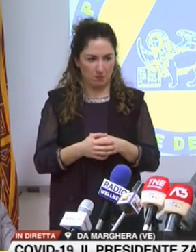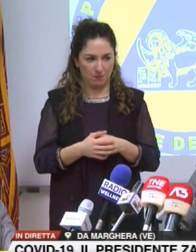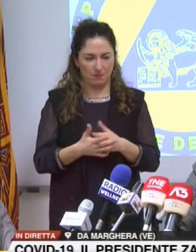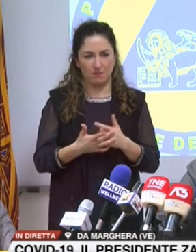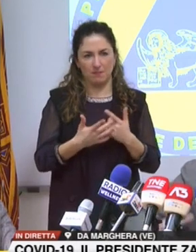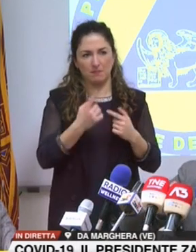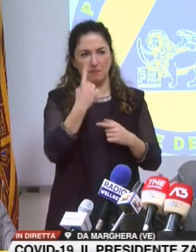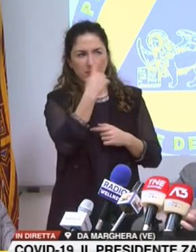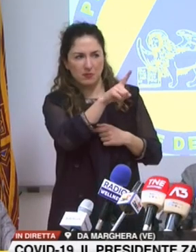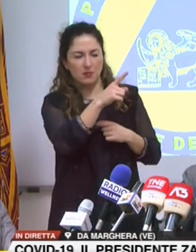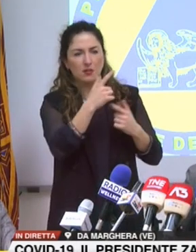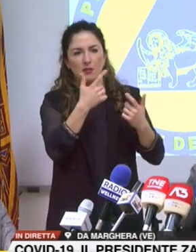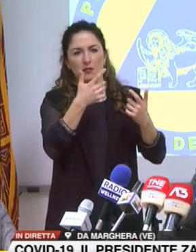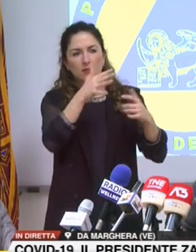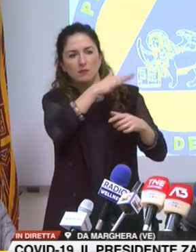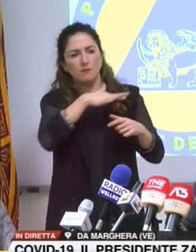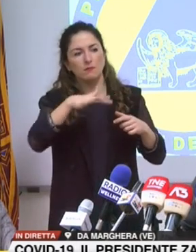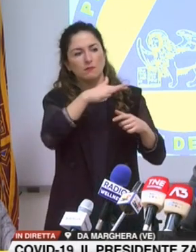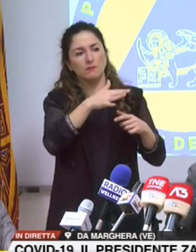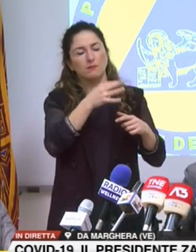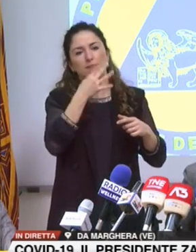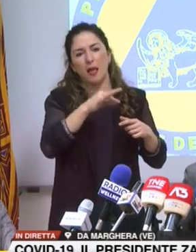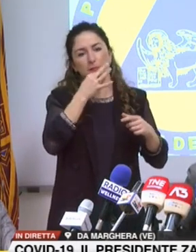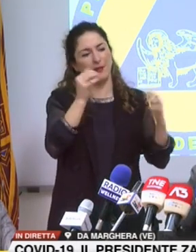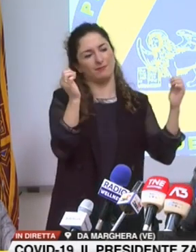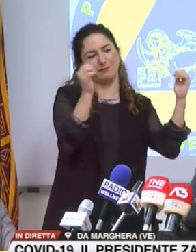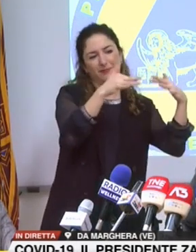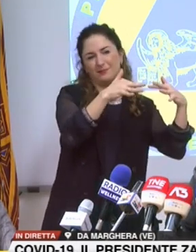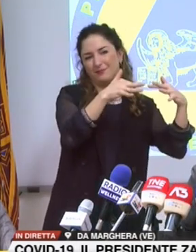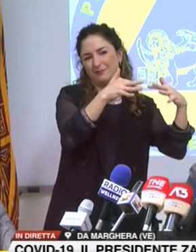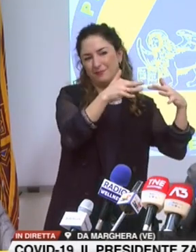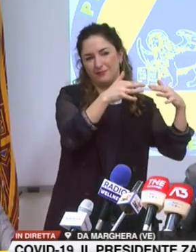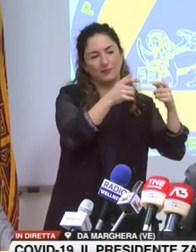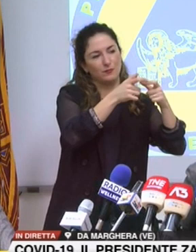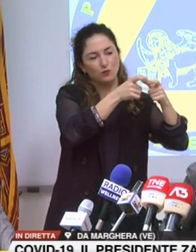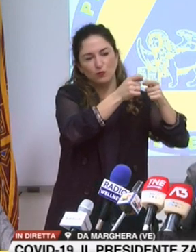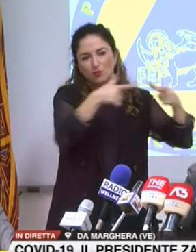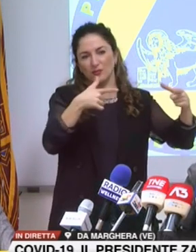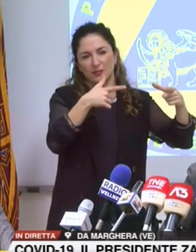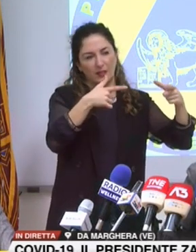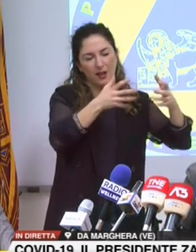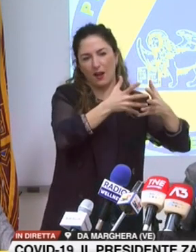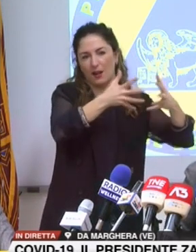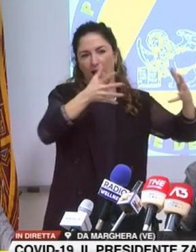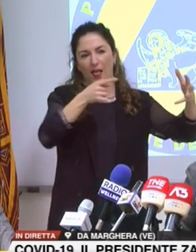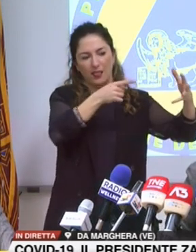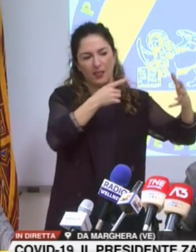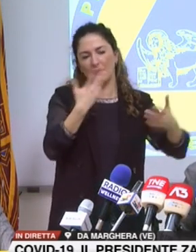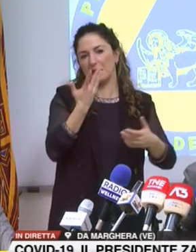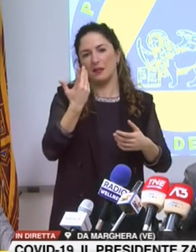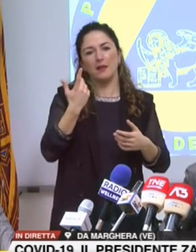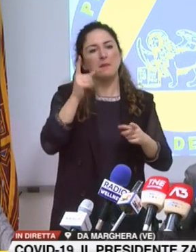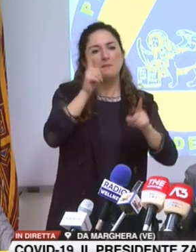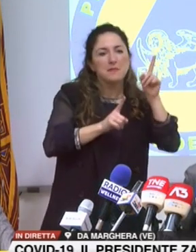non abbiamo tutti quei luoghi di grande aggregazione che sono tipiche delle città metropolitane. Pensate all'Interland